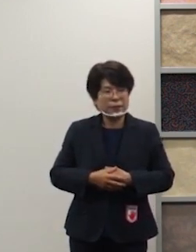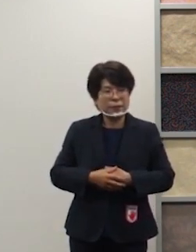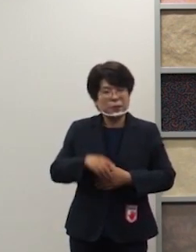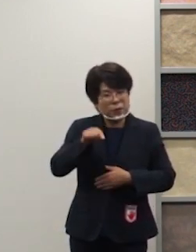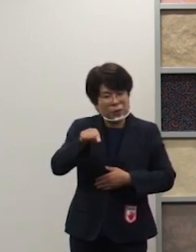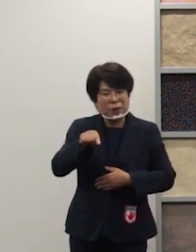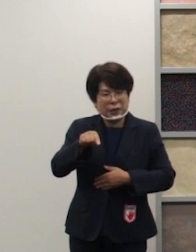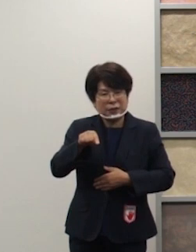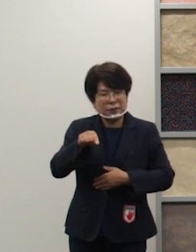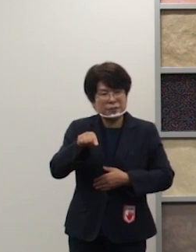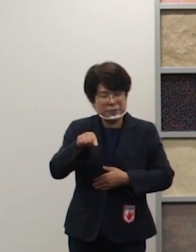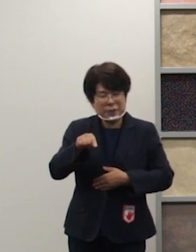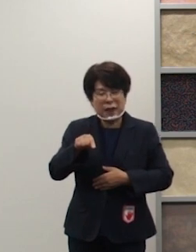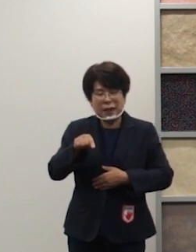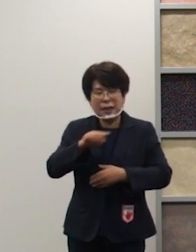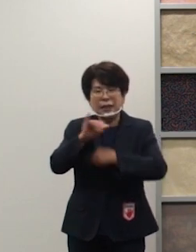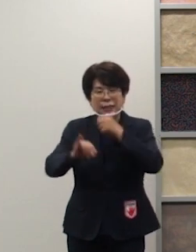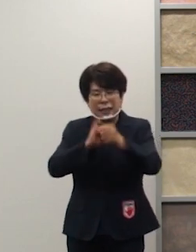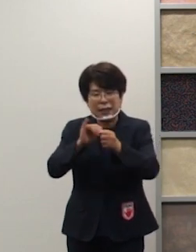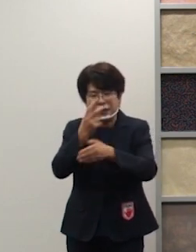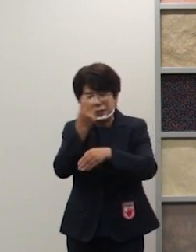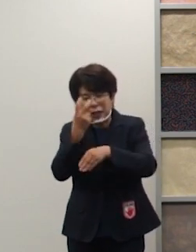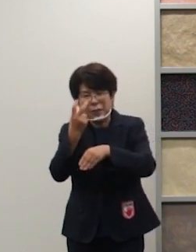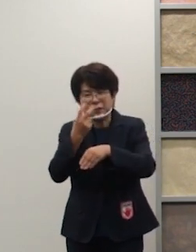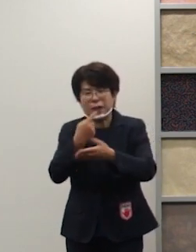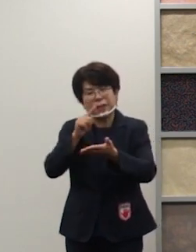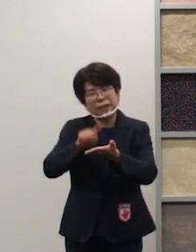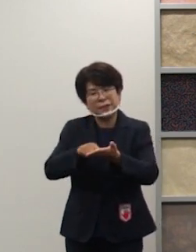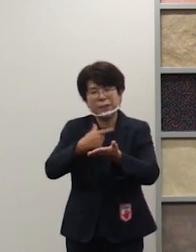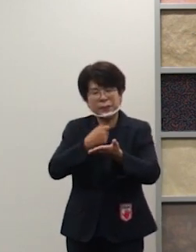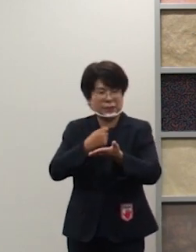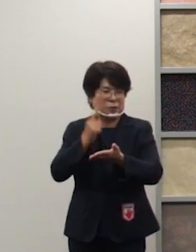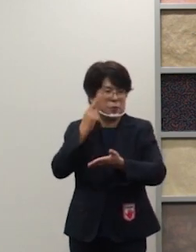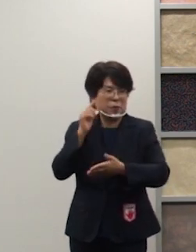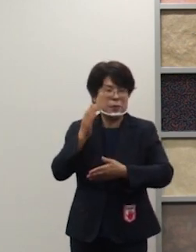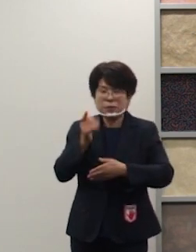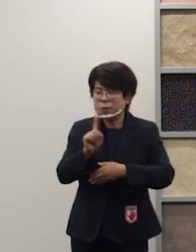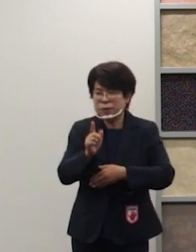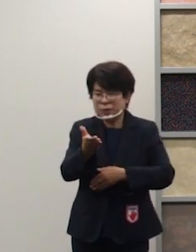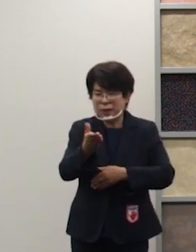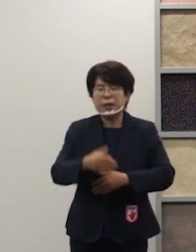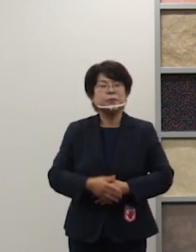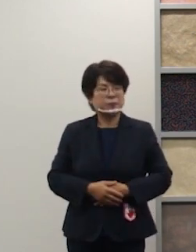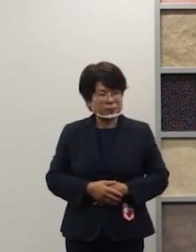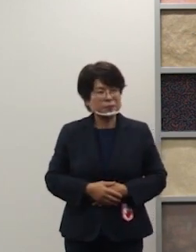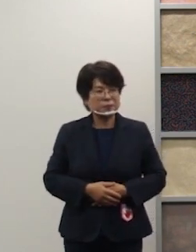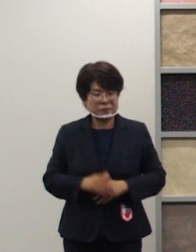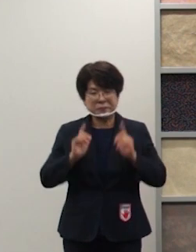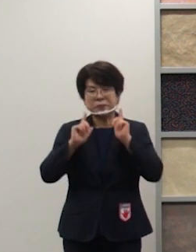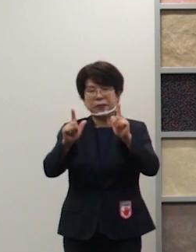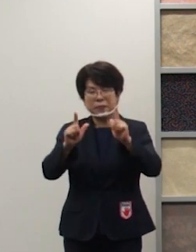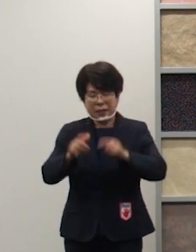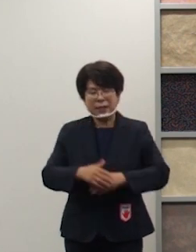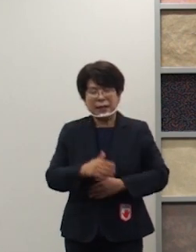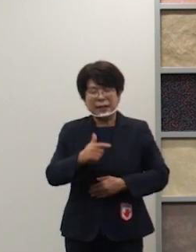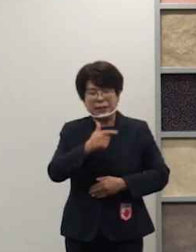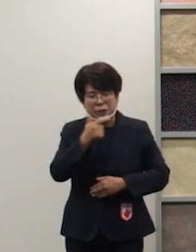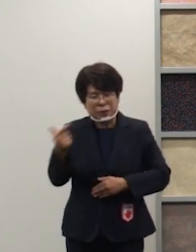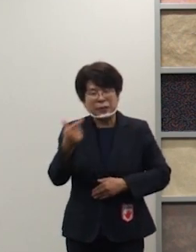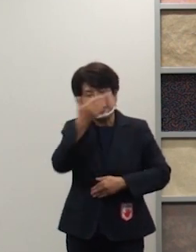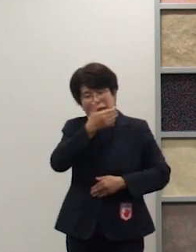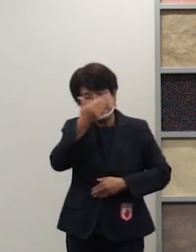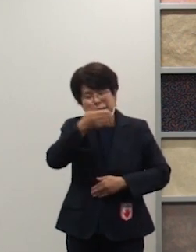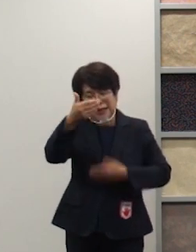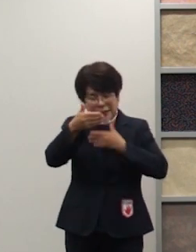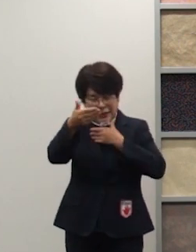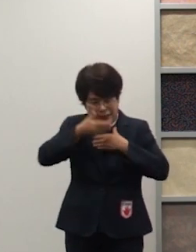ーザー目線に立ってないんじゃないかと思うんですけど、どうでしょうか。 わかりました。大変重要なご指摘だと思いますので、早速前書い